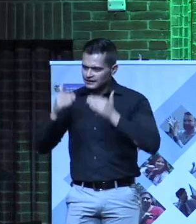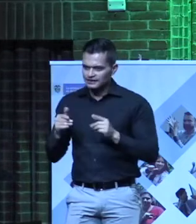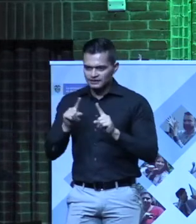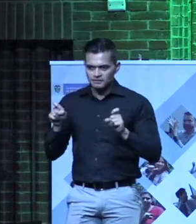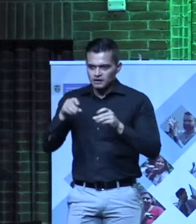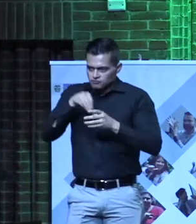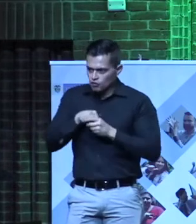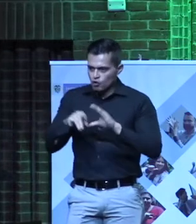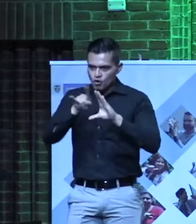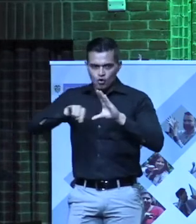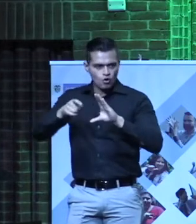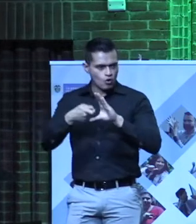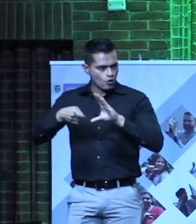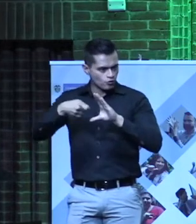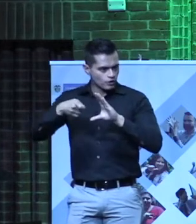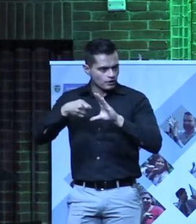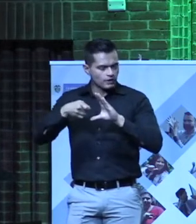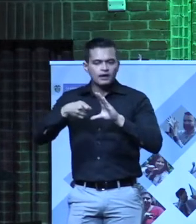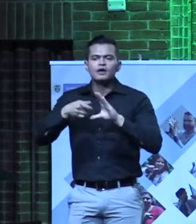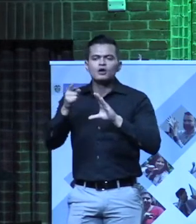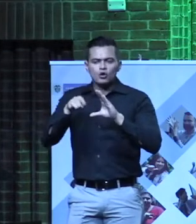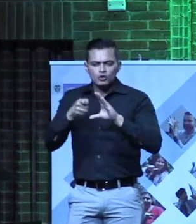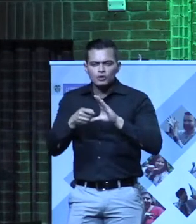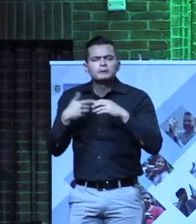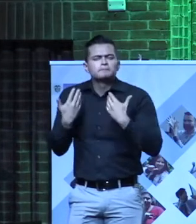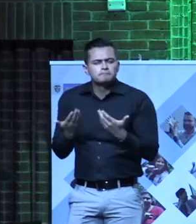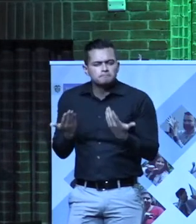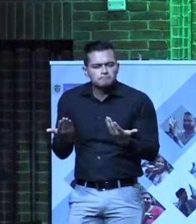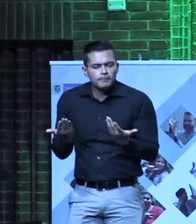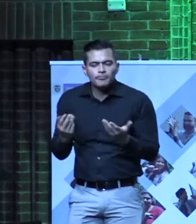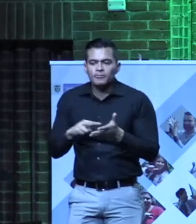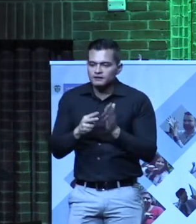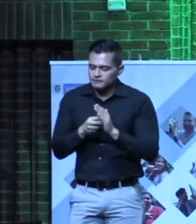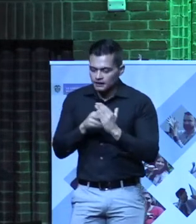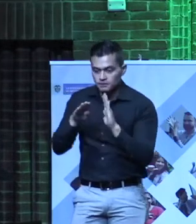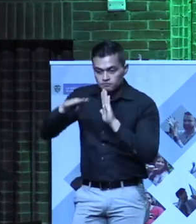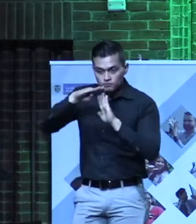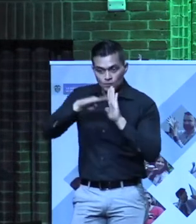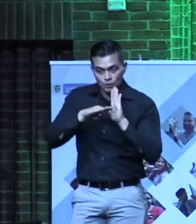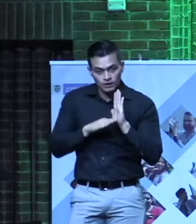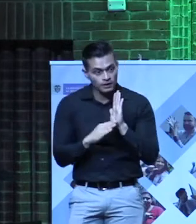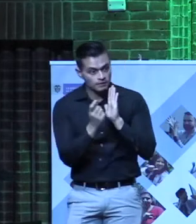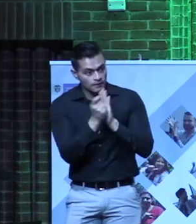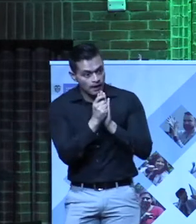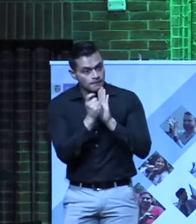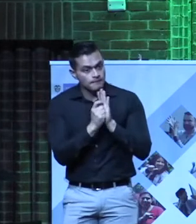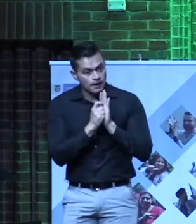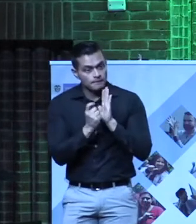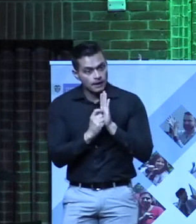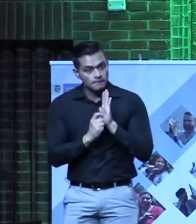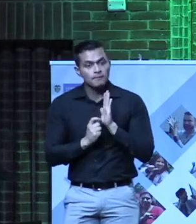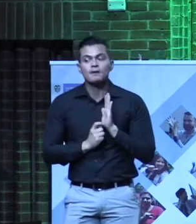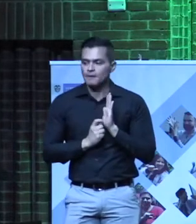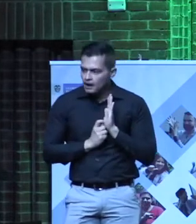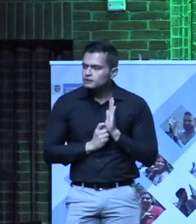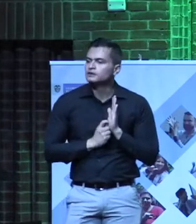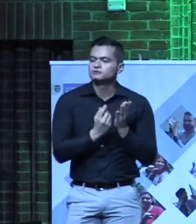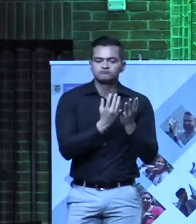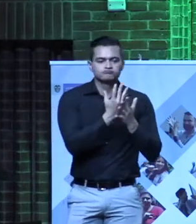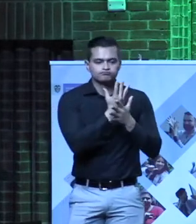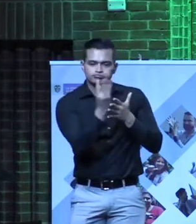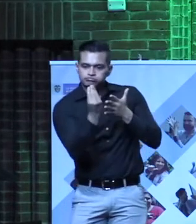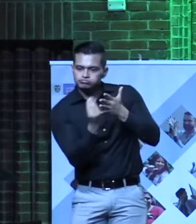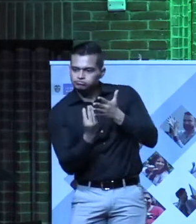República que quiere abordar obviamente y está abordando los 7 tipos o sectores de discapacidad.